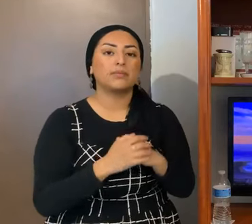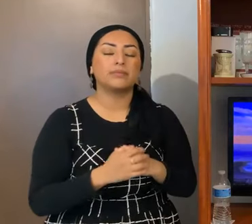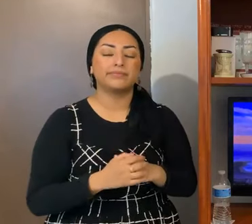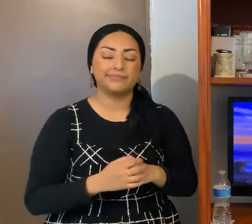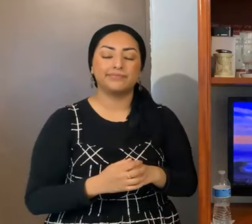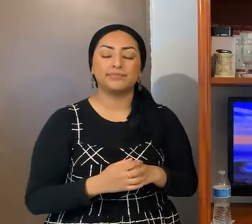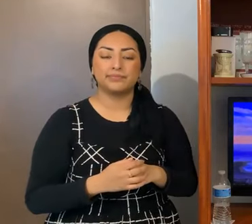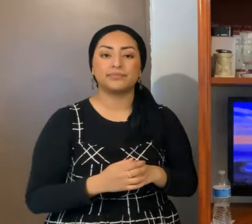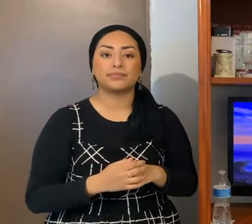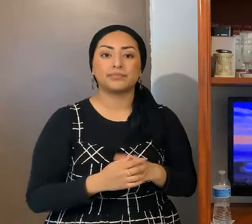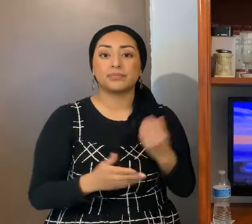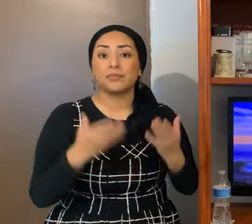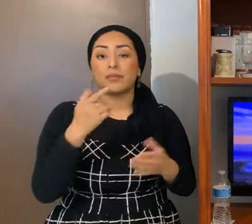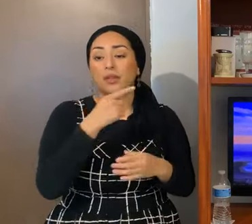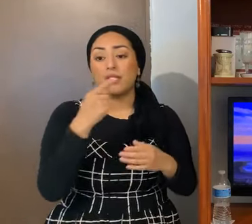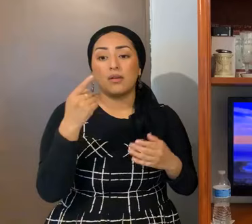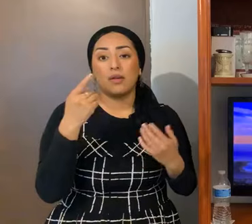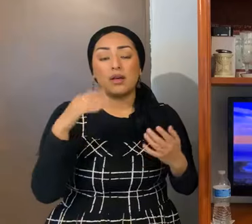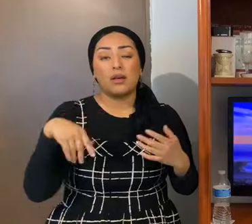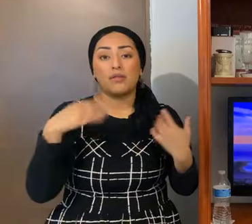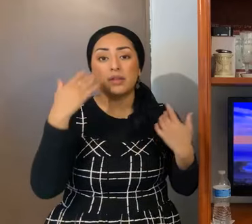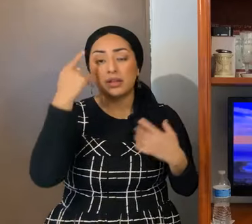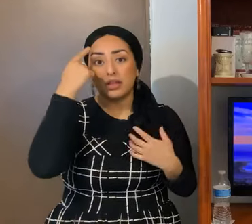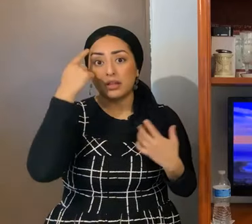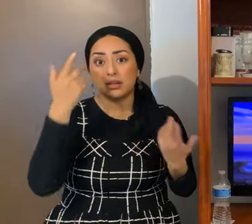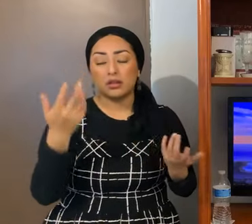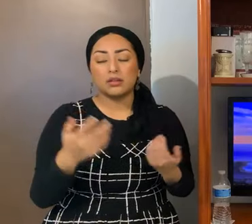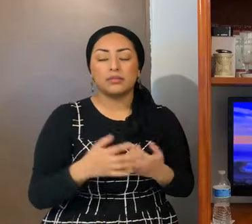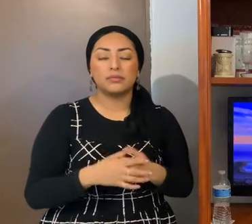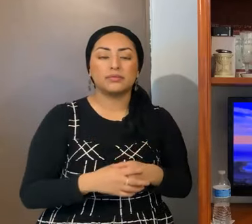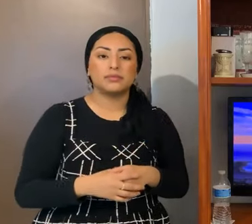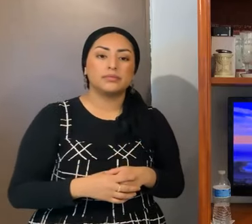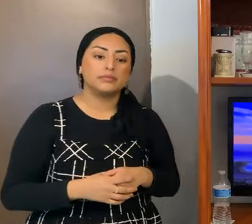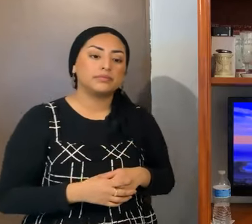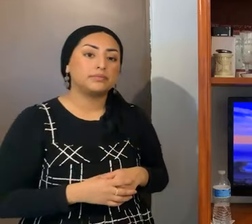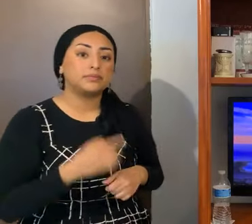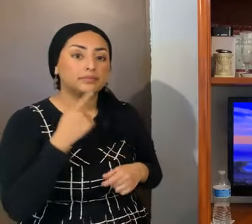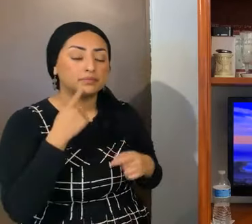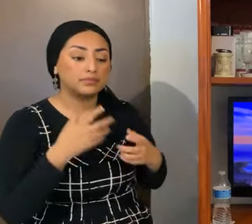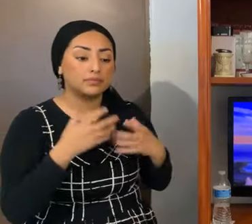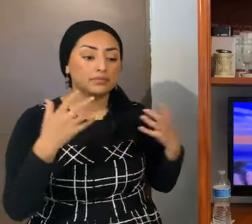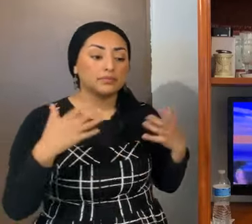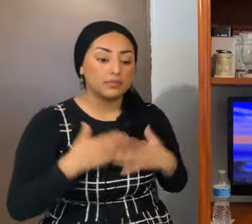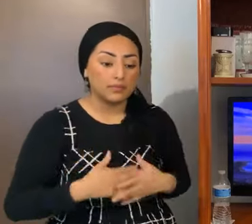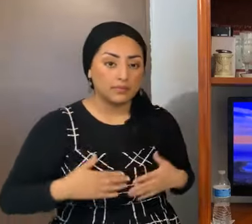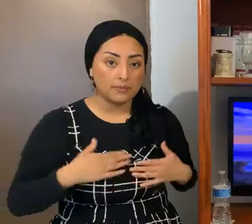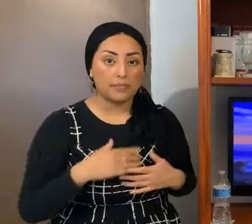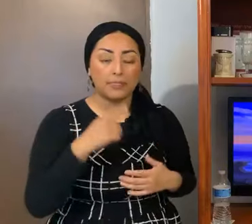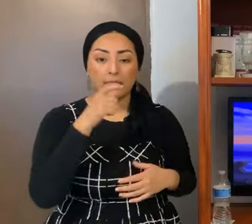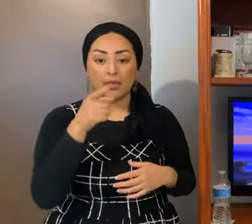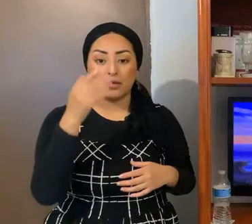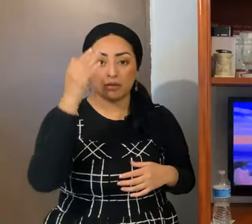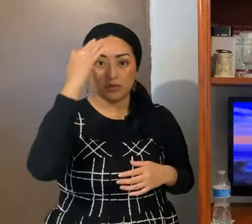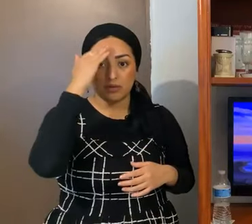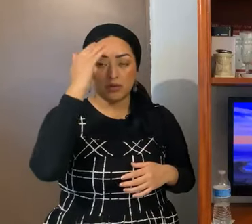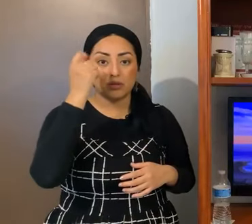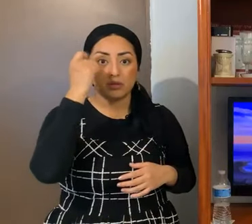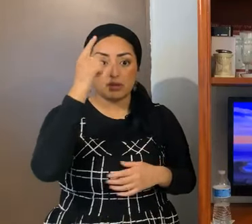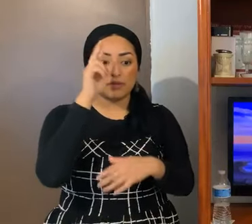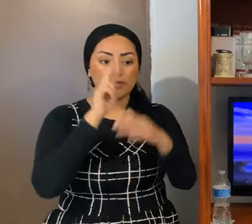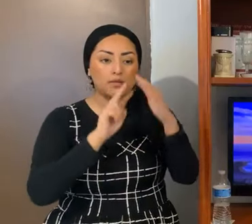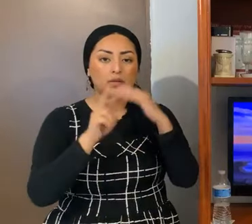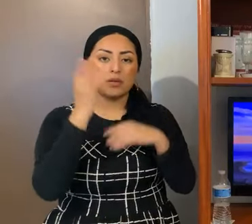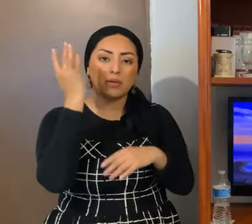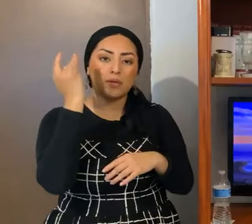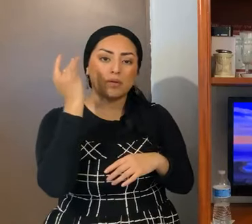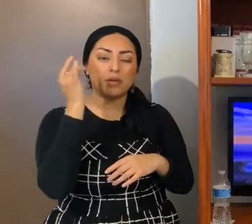Sí, amados Sahim, tal vez no lo habías pensado. Si tú lees Apocalipsis en el primer capítulo, dice, muy dichoso el que conoce y entiende esta profecía. ¿Por